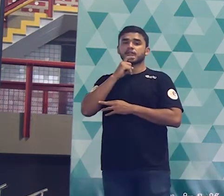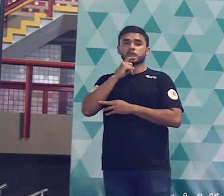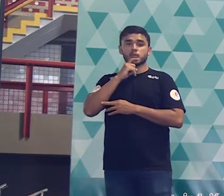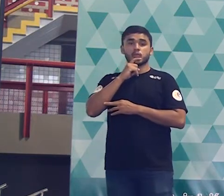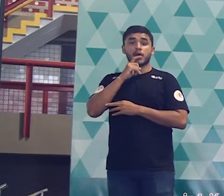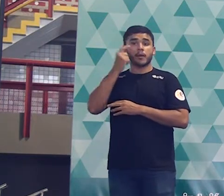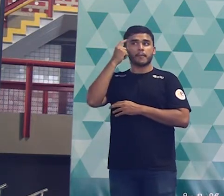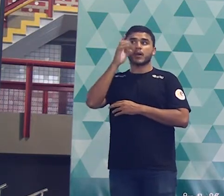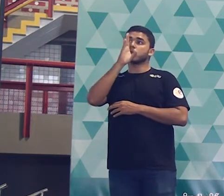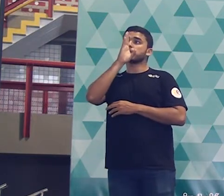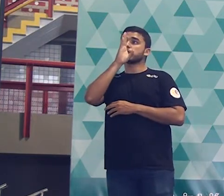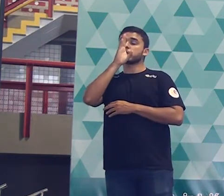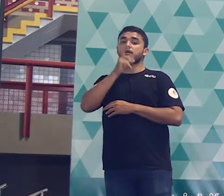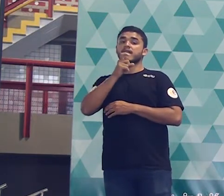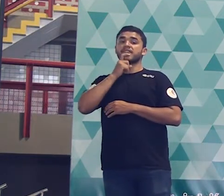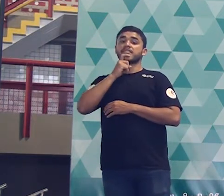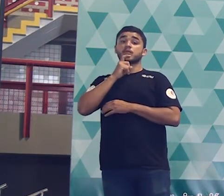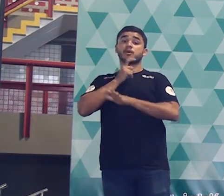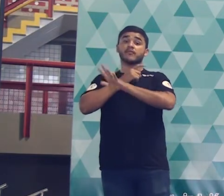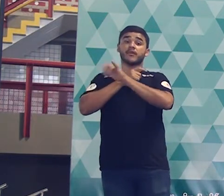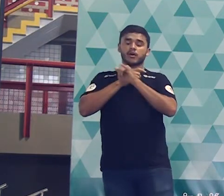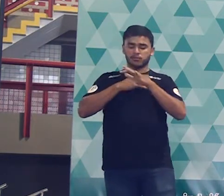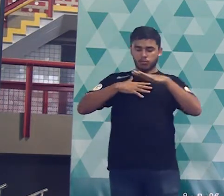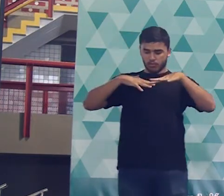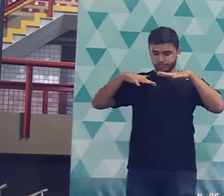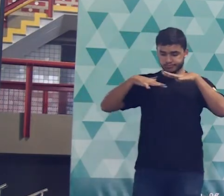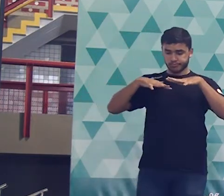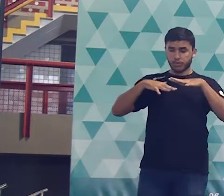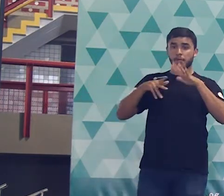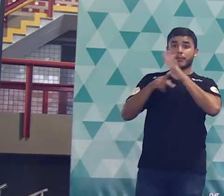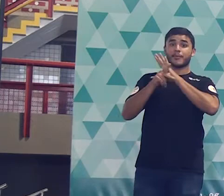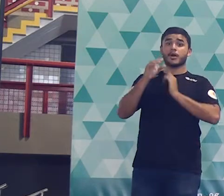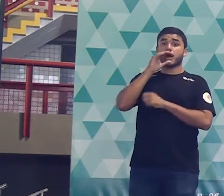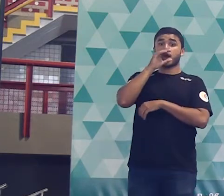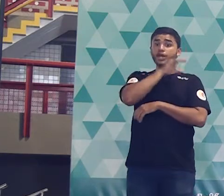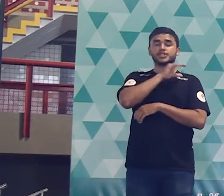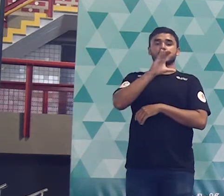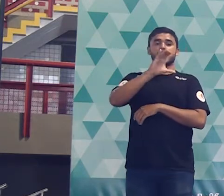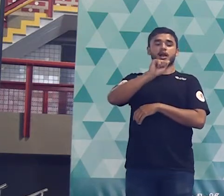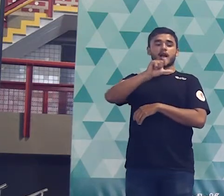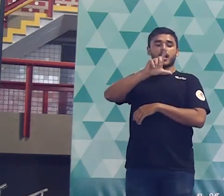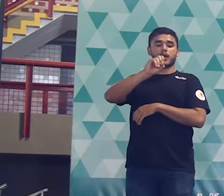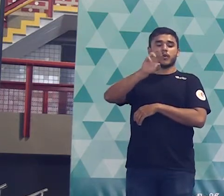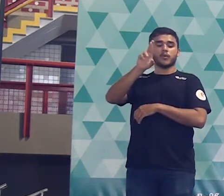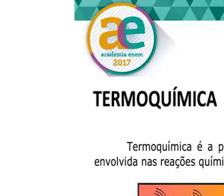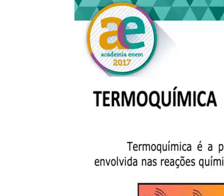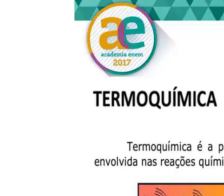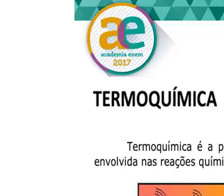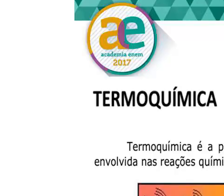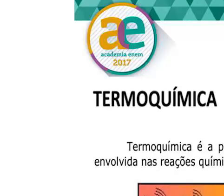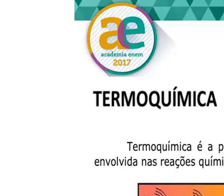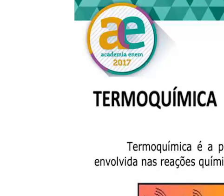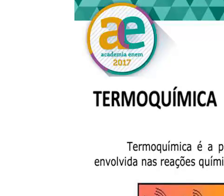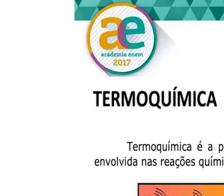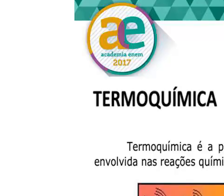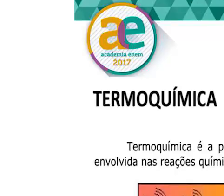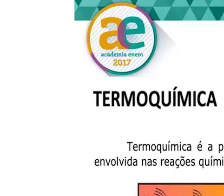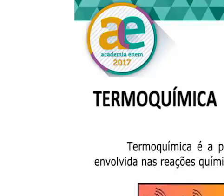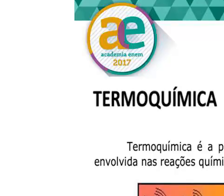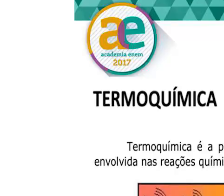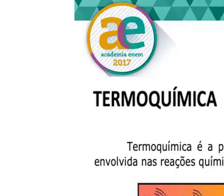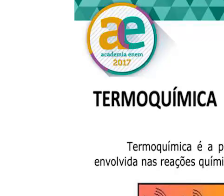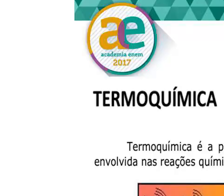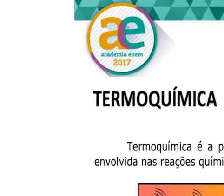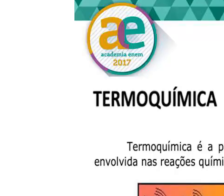temperatura. A energia química, ou a energia ou o calor, sempre vai ser essa transferência. Deixa eu passar aqui para a gente. Sempre vai ser a saída do